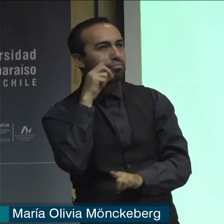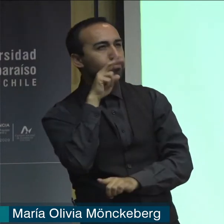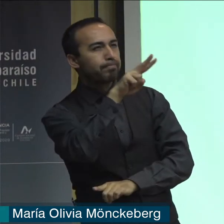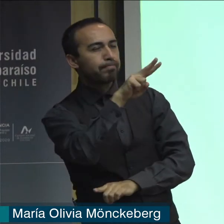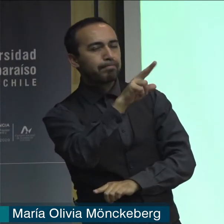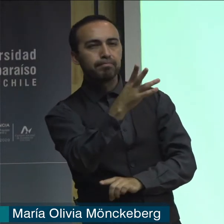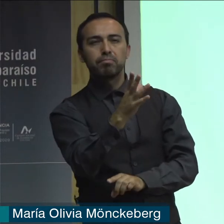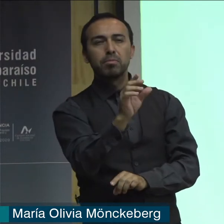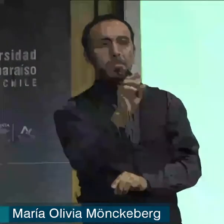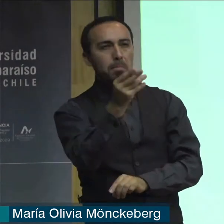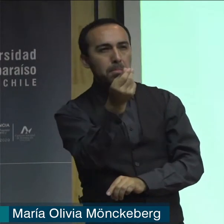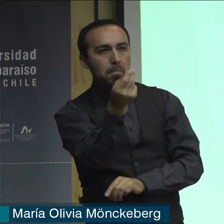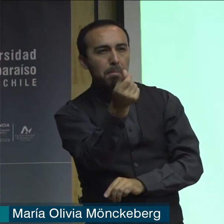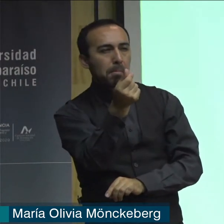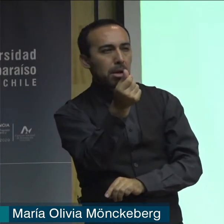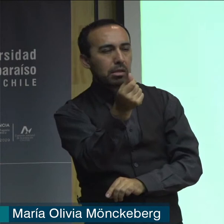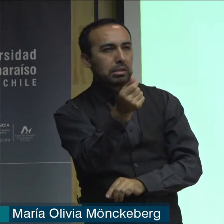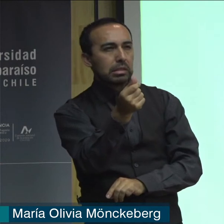cuadros en